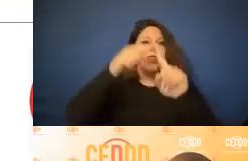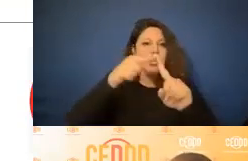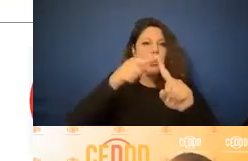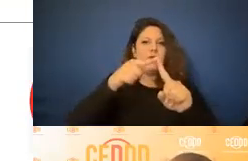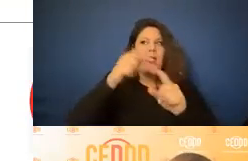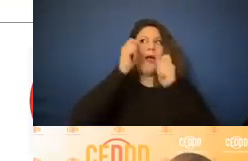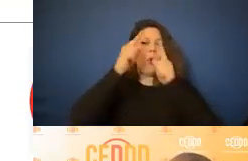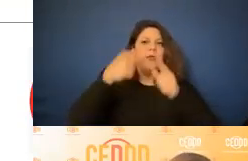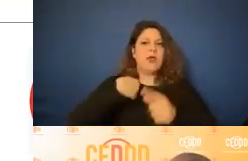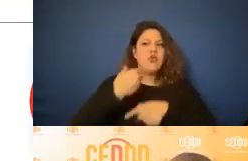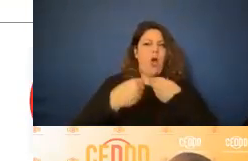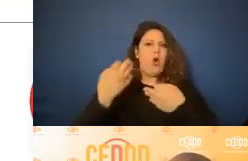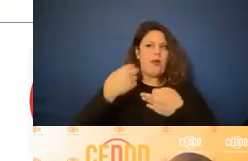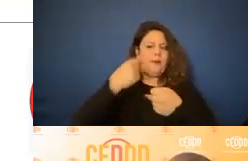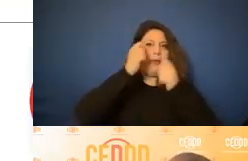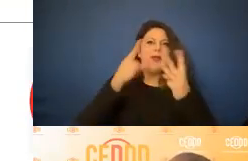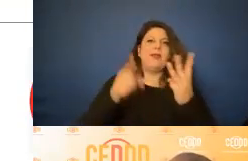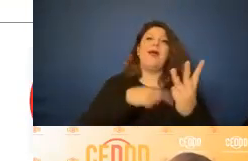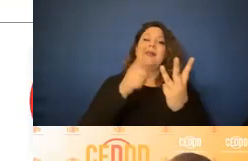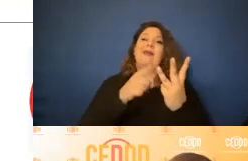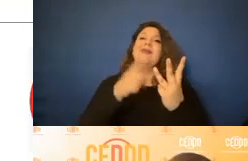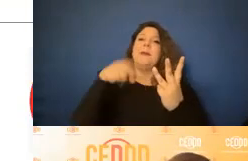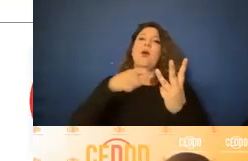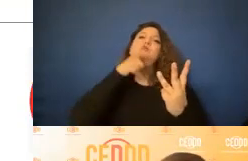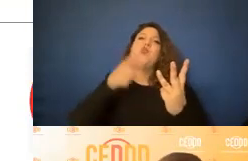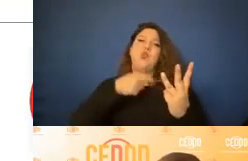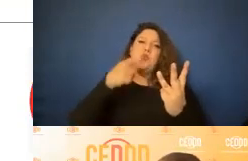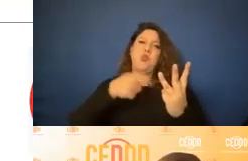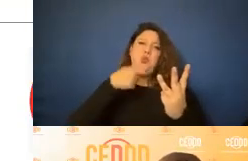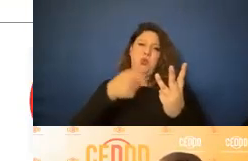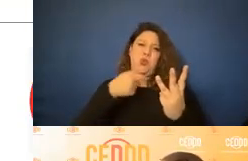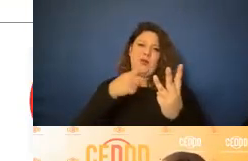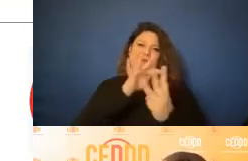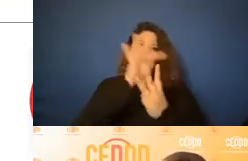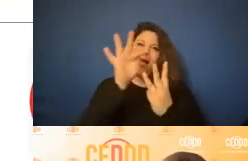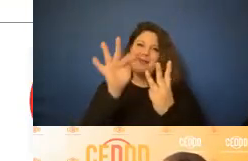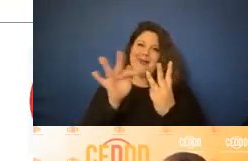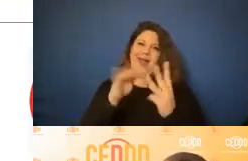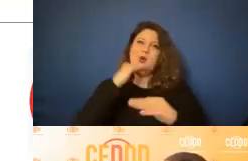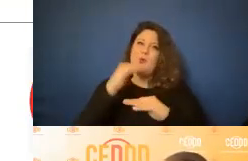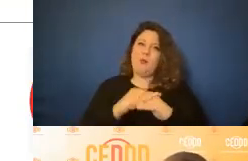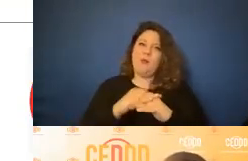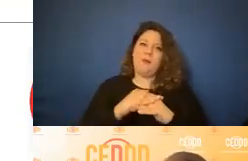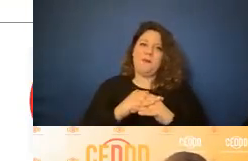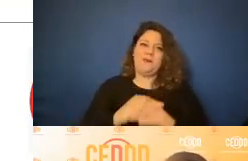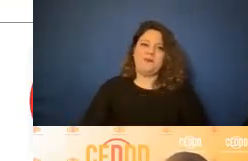sea sistemático, que sea crónico, sostenido en el tiempo. El cumplimiento de uno de los